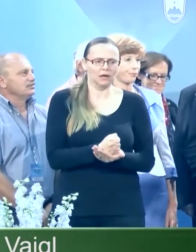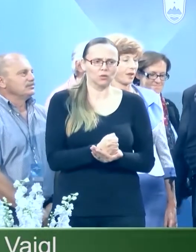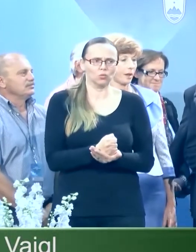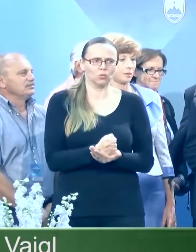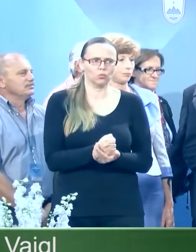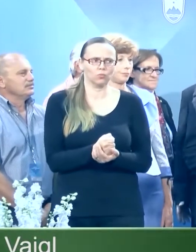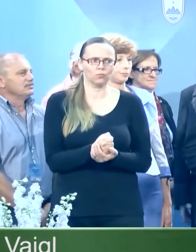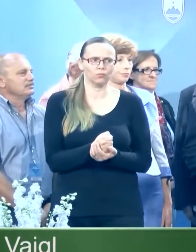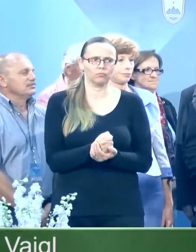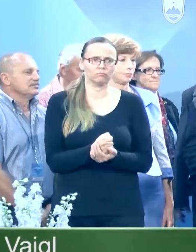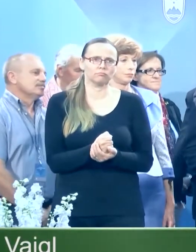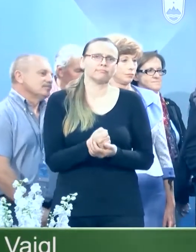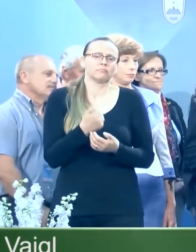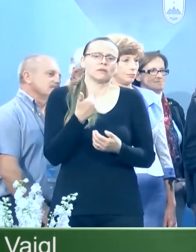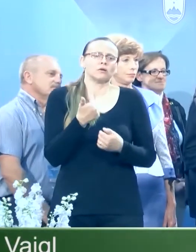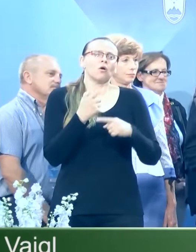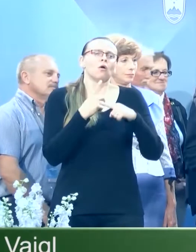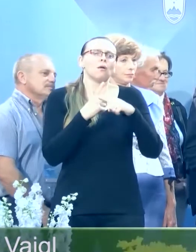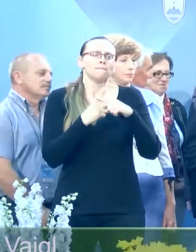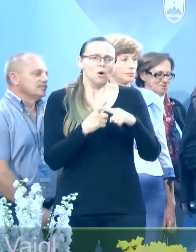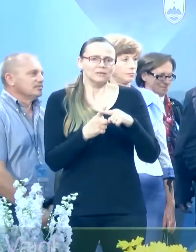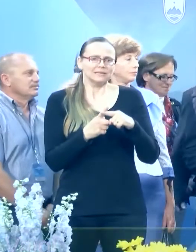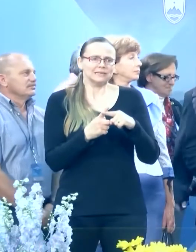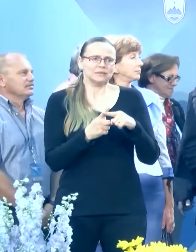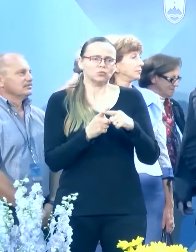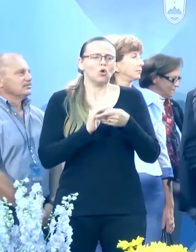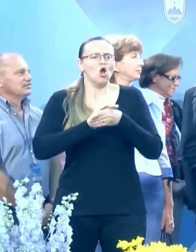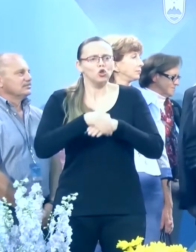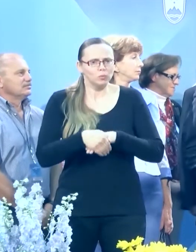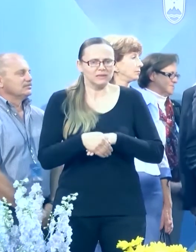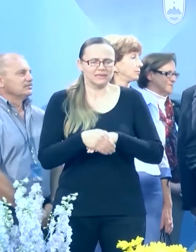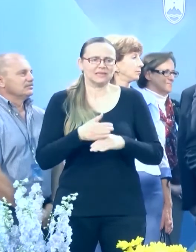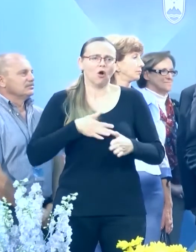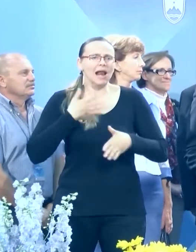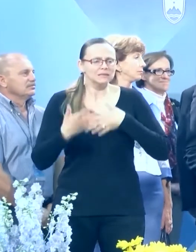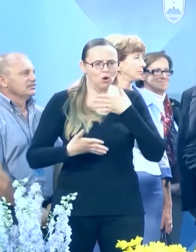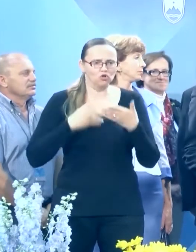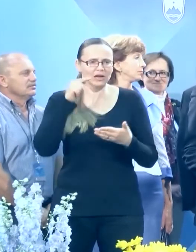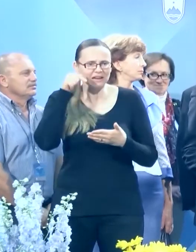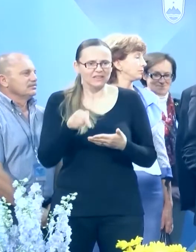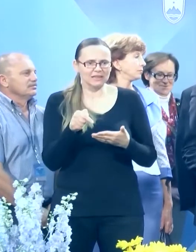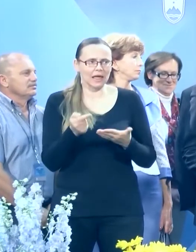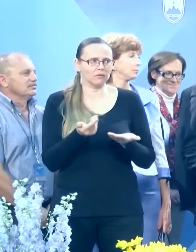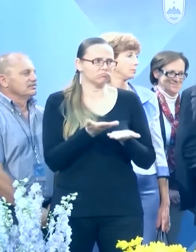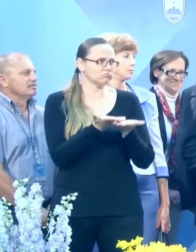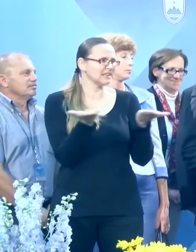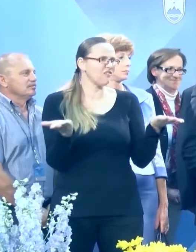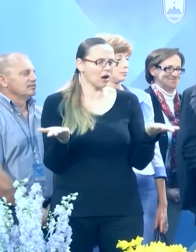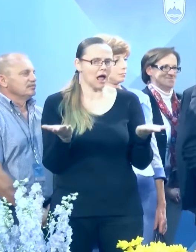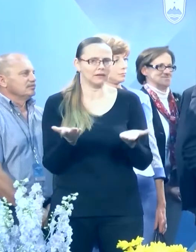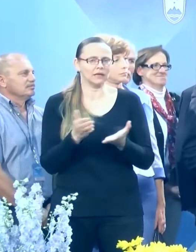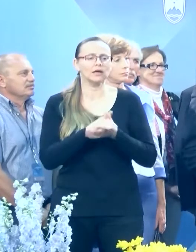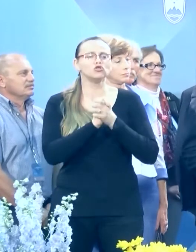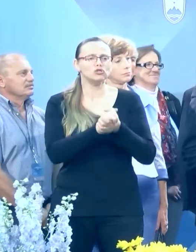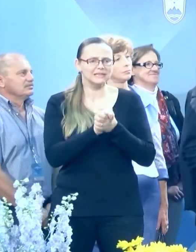neko pozitivno, ljubeznivo razpoloženje v tej dvorani. Čestitali smo